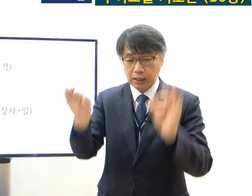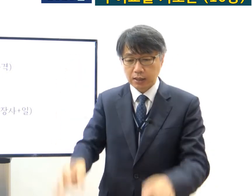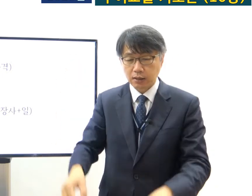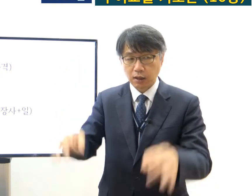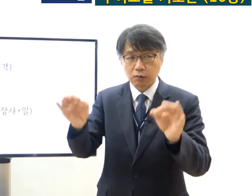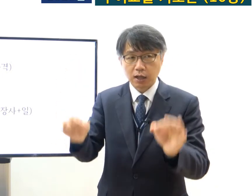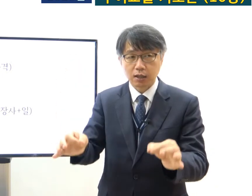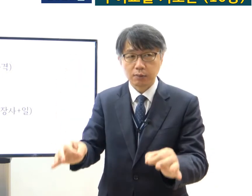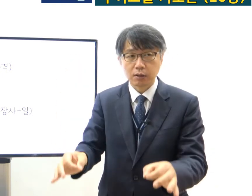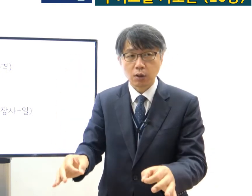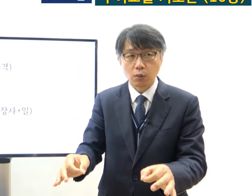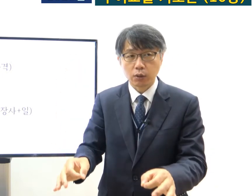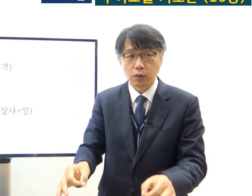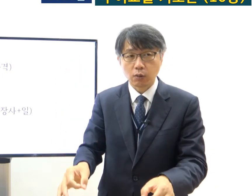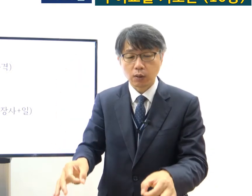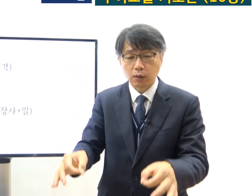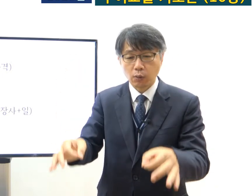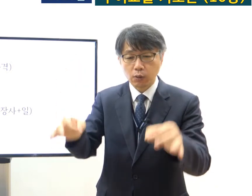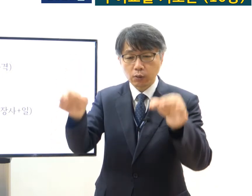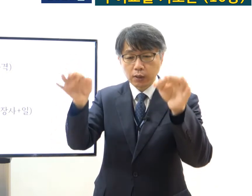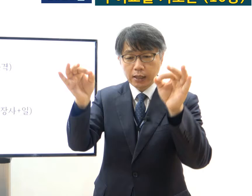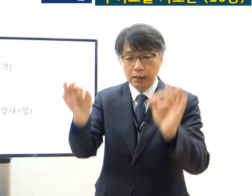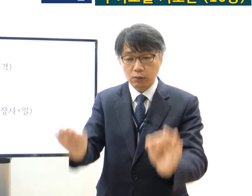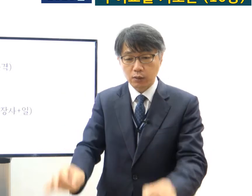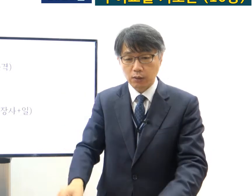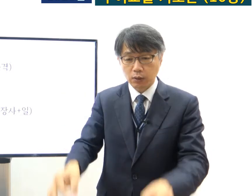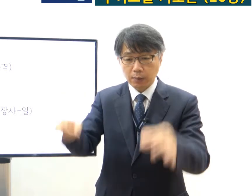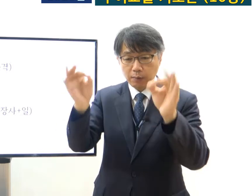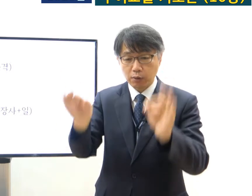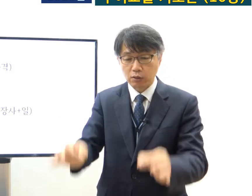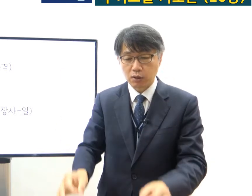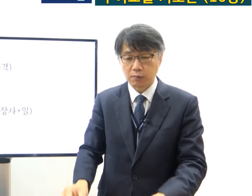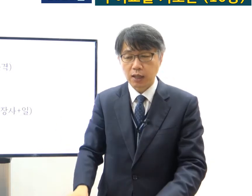하는 거라고 생각하시면 그대로 올려뒀다 내려뒀다 이렇게 반복해 주는 겁니다.